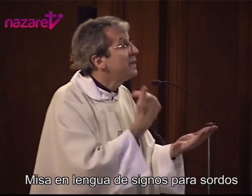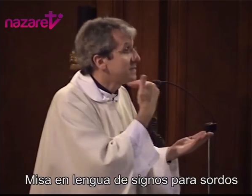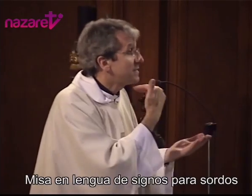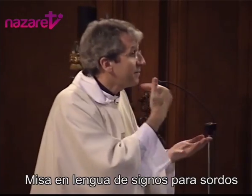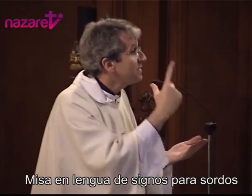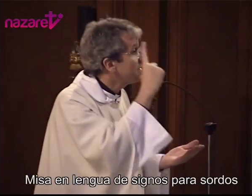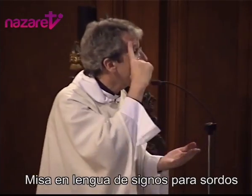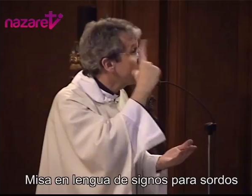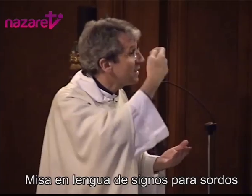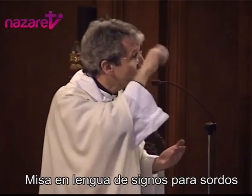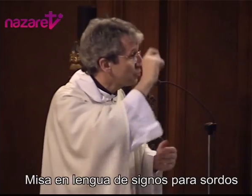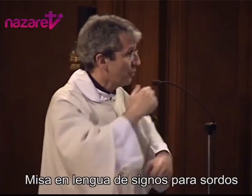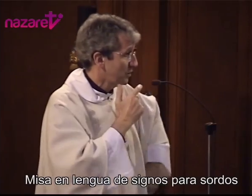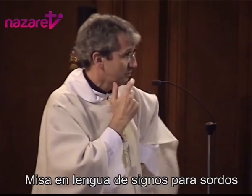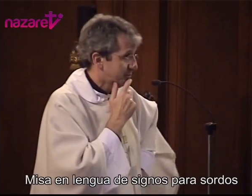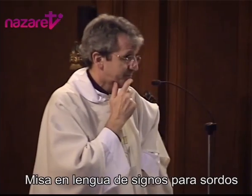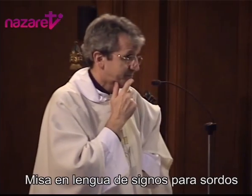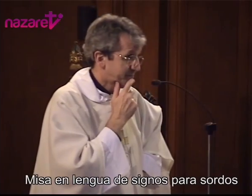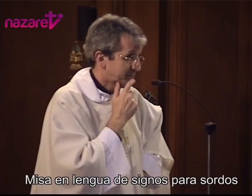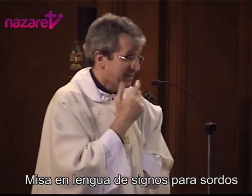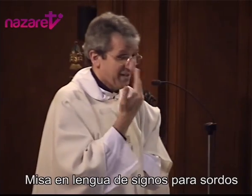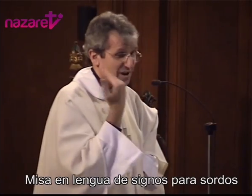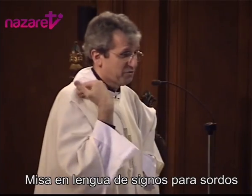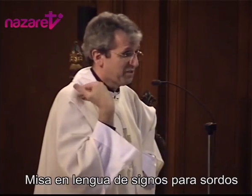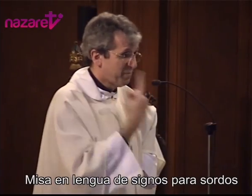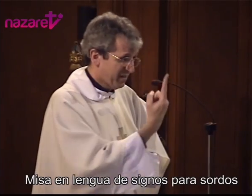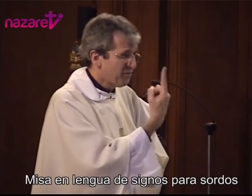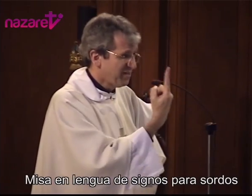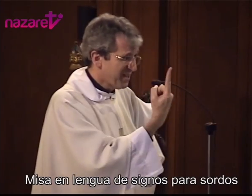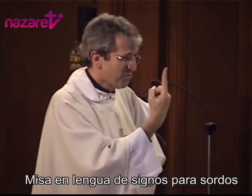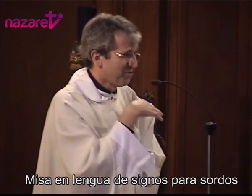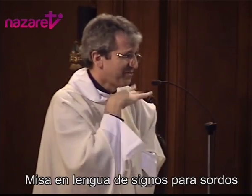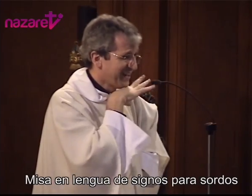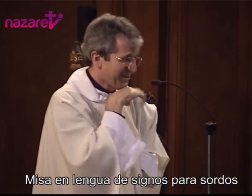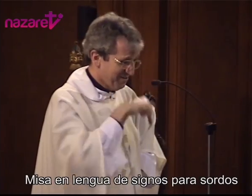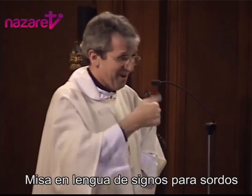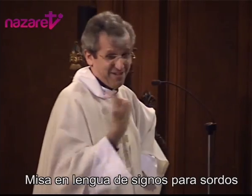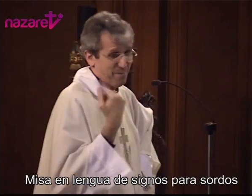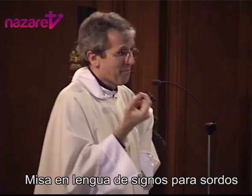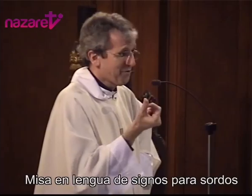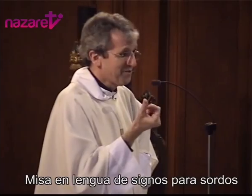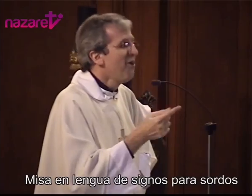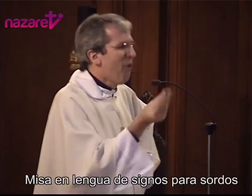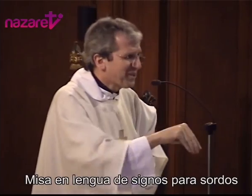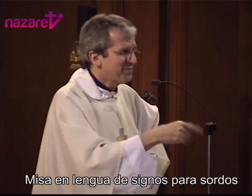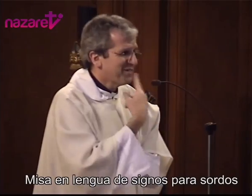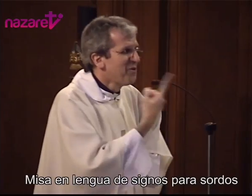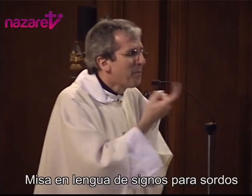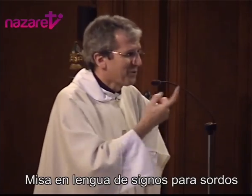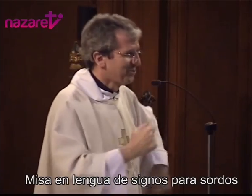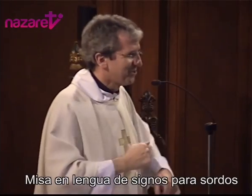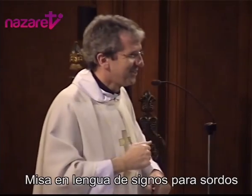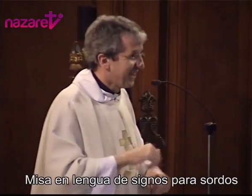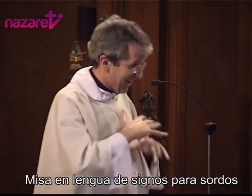repitiendo otra vez, ¿sabéis el día de vuestro bautismo? El otro día, me parece que fue el día 1 de enero, ahora hace poco, otra vez